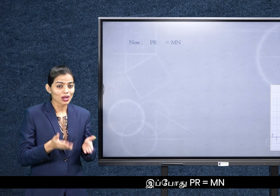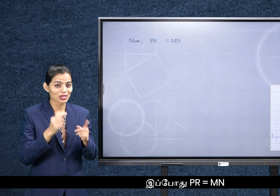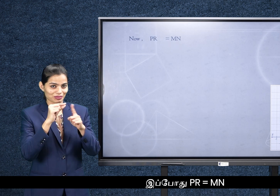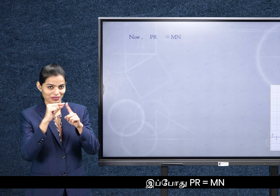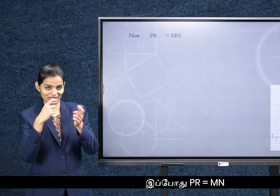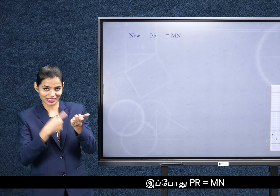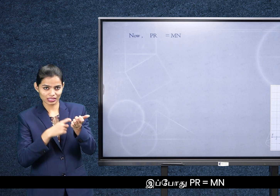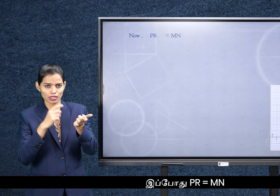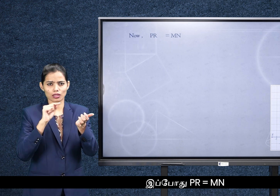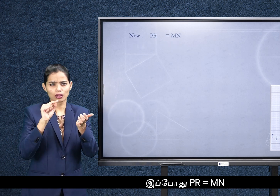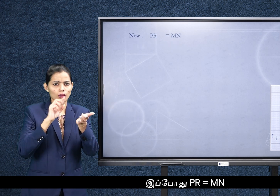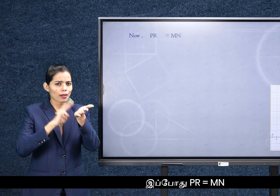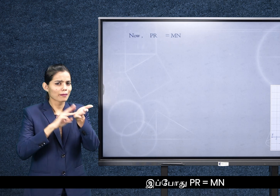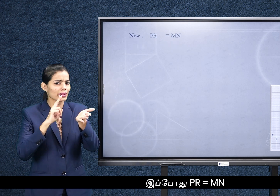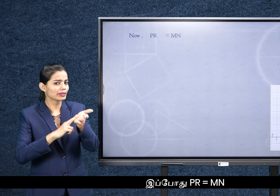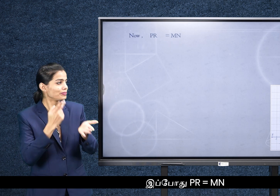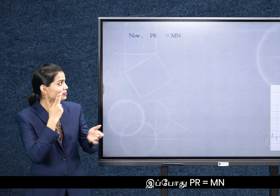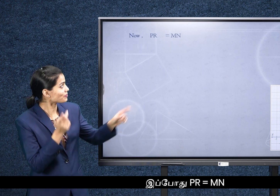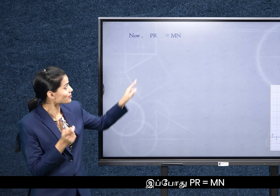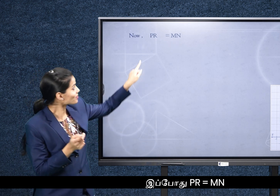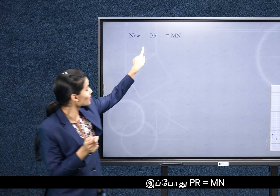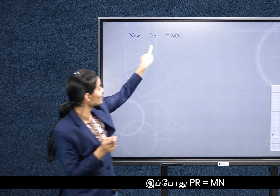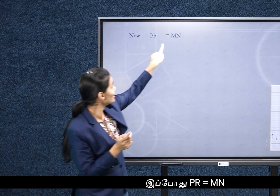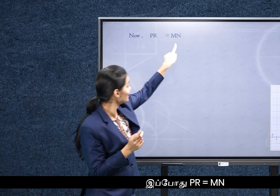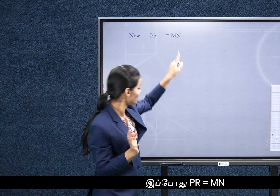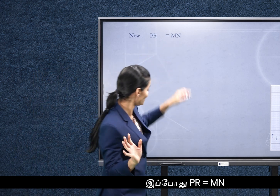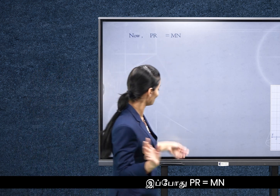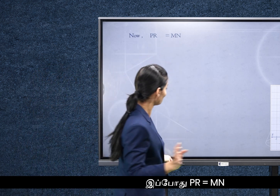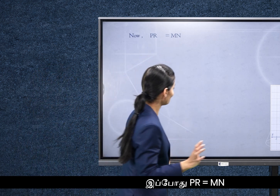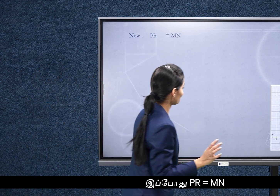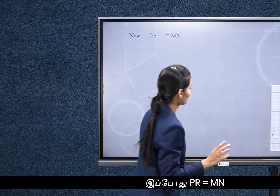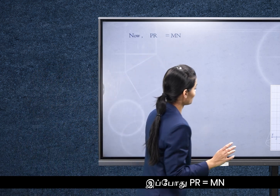இப்பொழுது PR ஈடு MN.